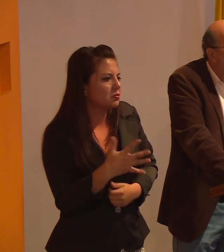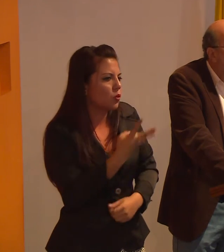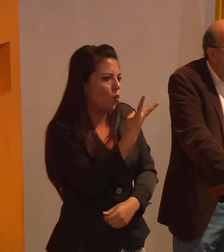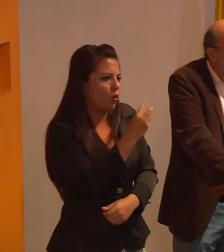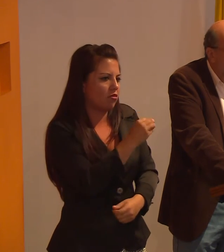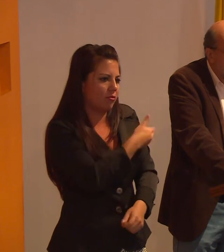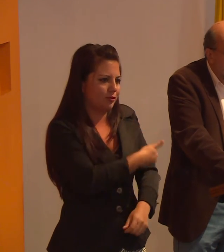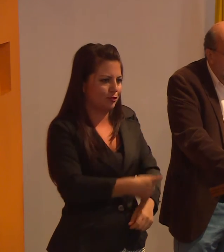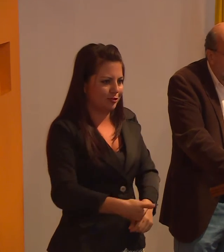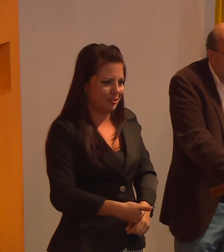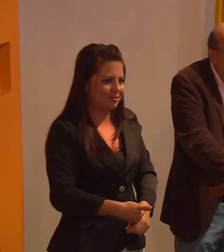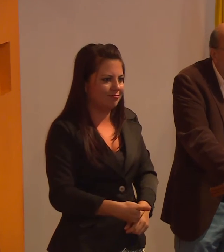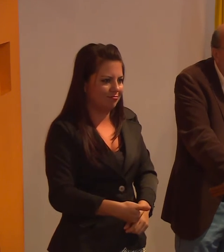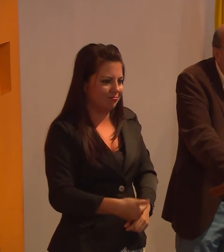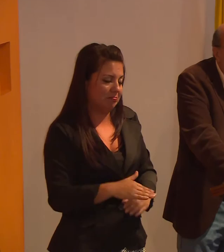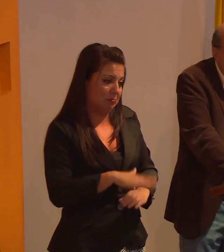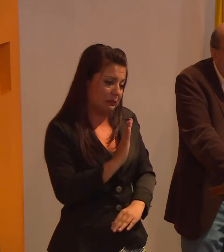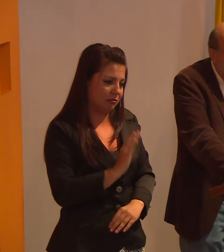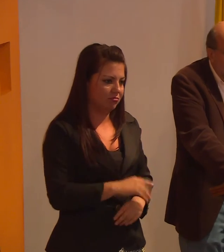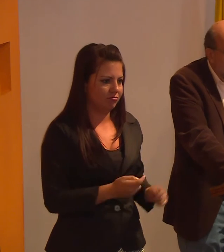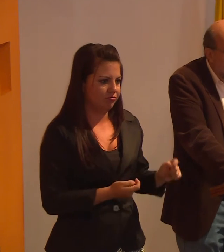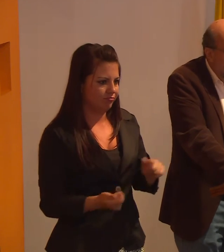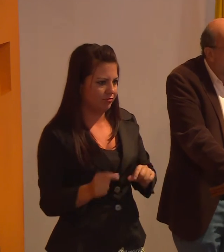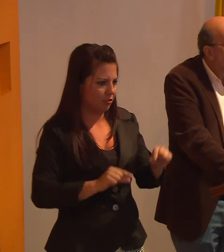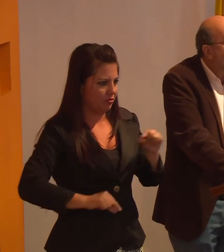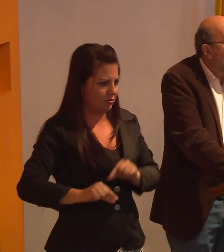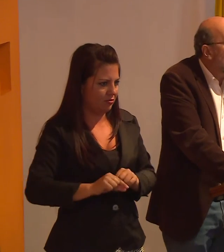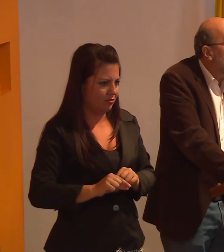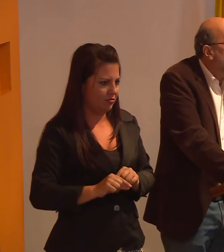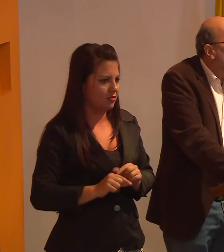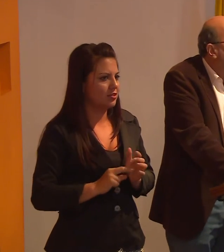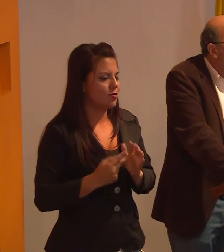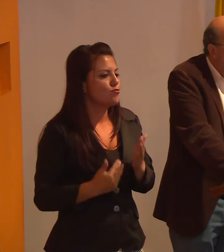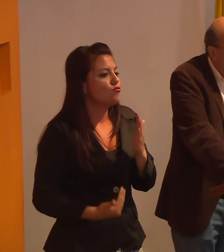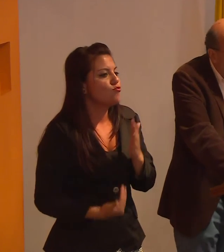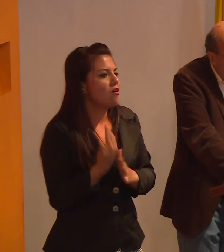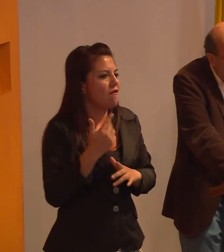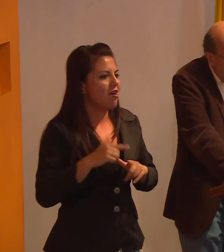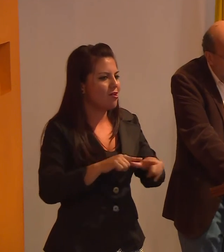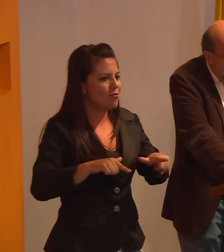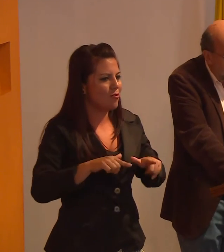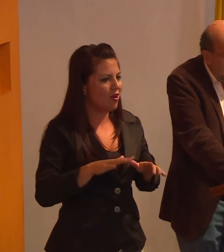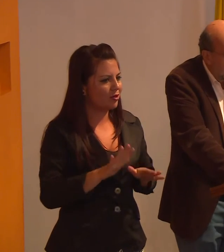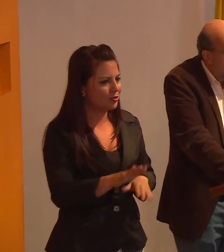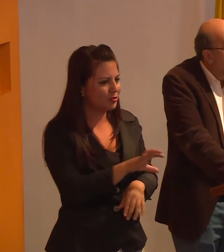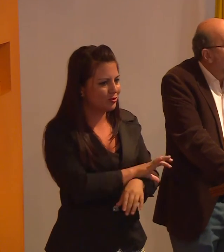millones de pesos que incluyó una nueva sala de sistemas.